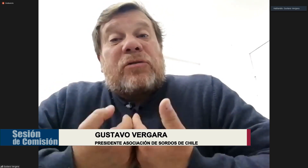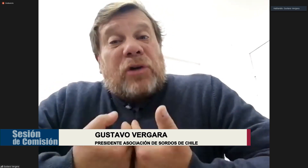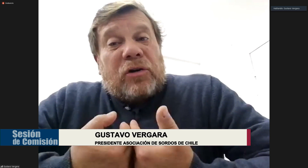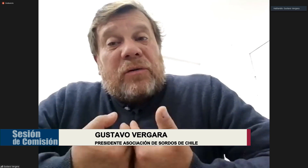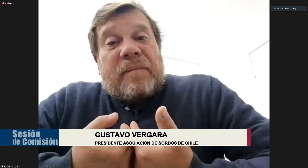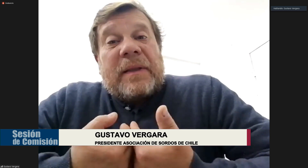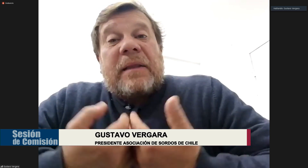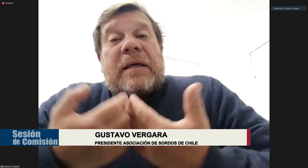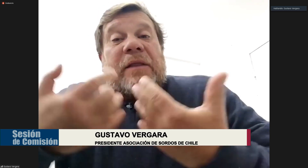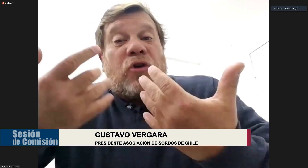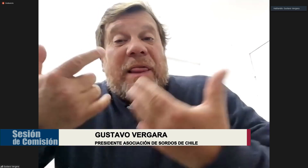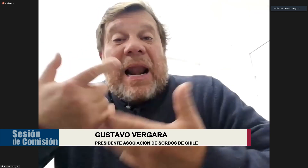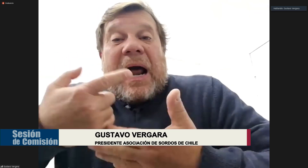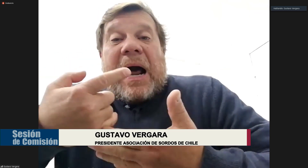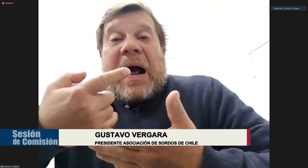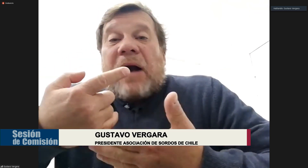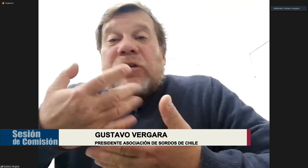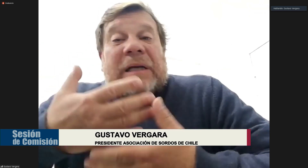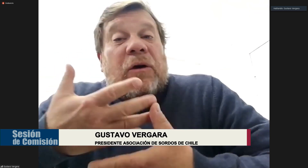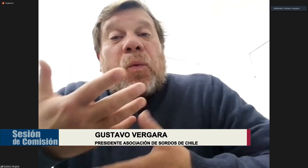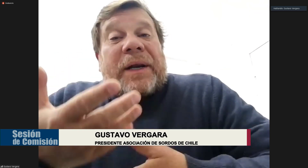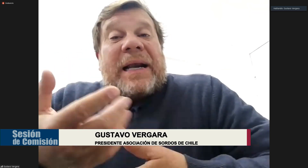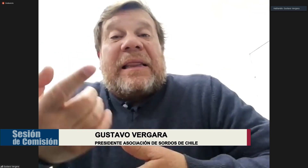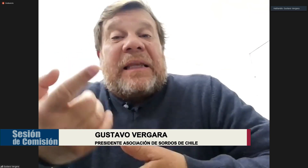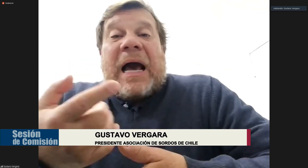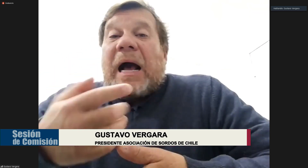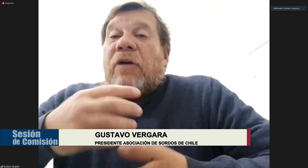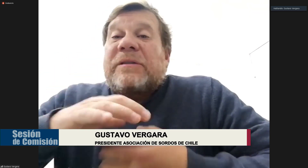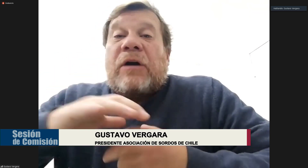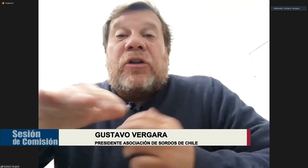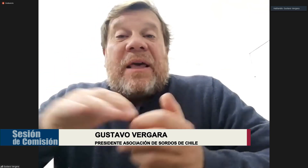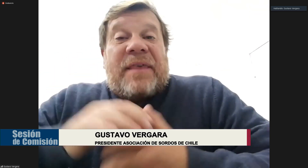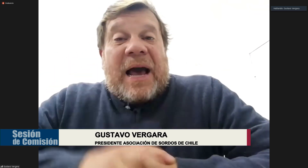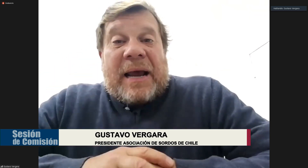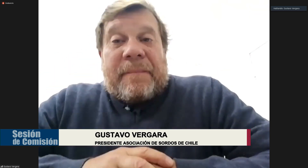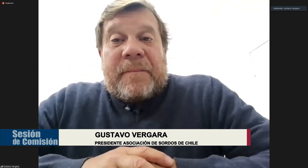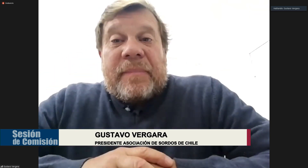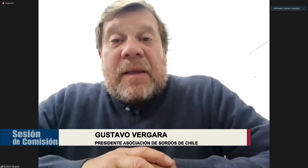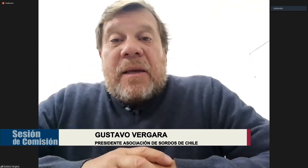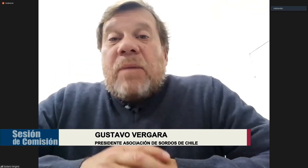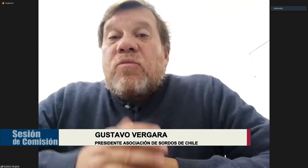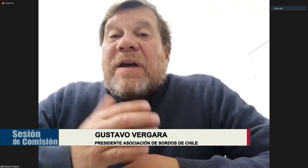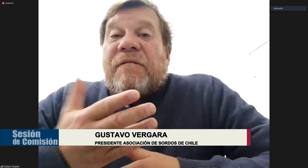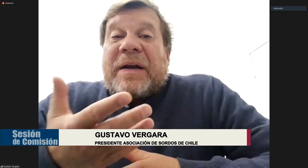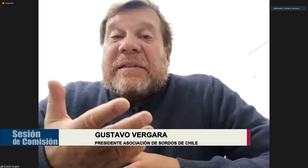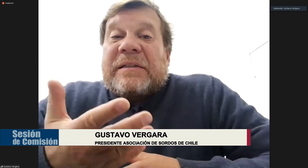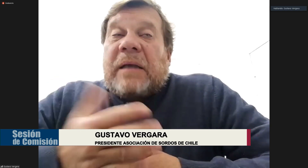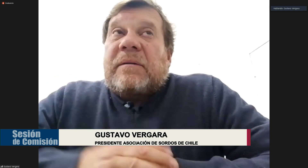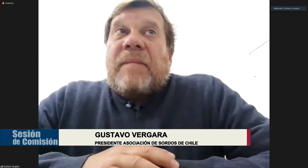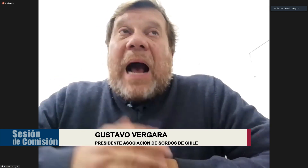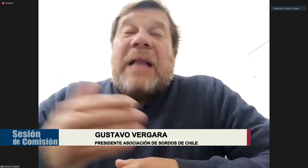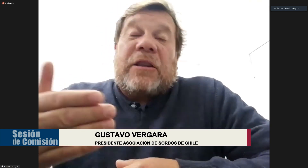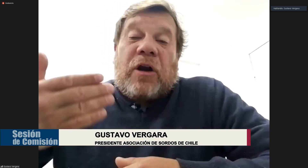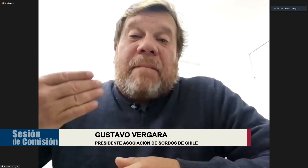información de todas las cosas que ocurren en el día, las cosas cotidianas. Muchas veces,